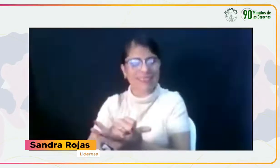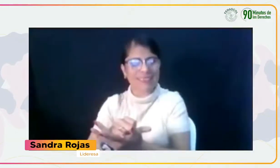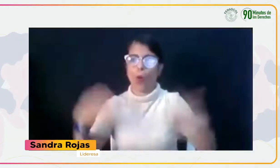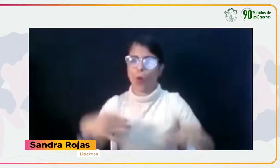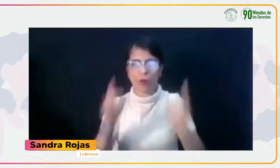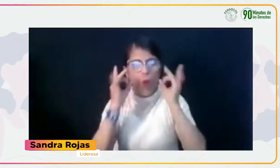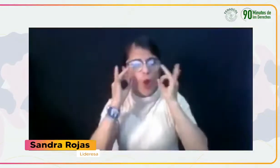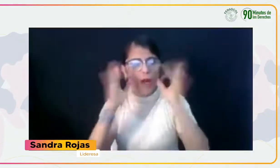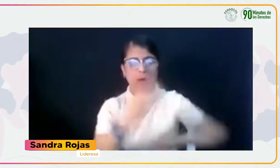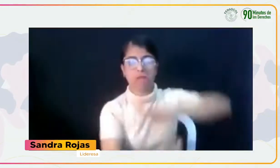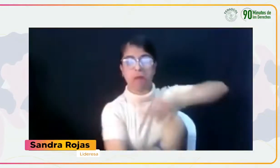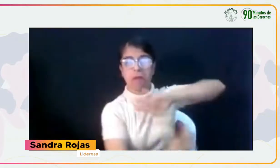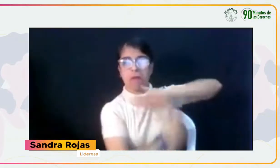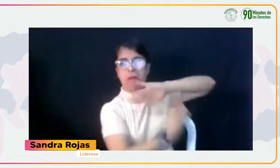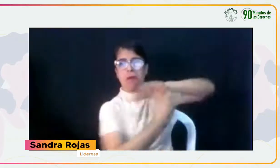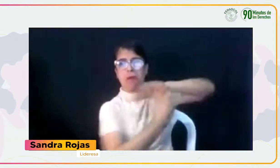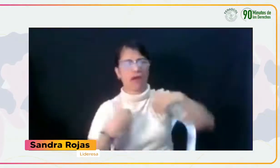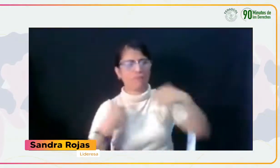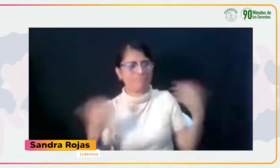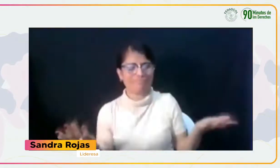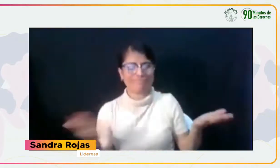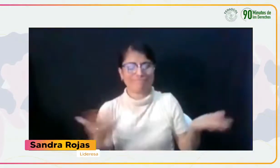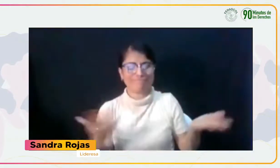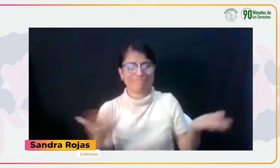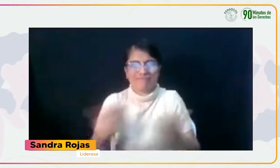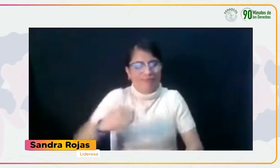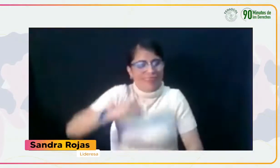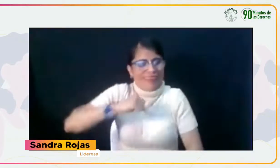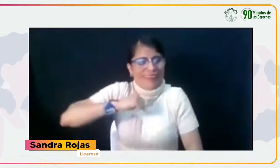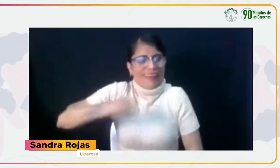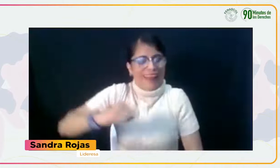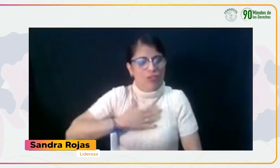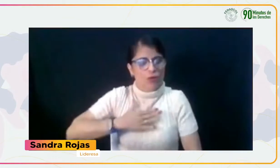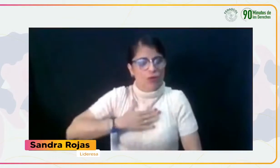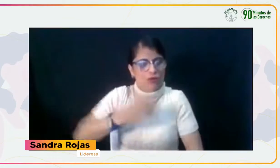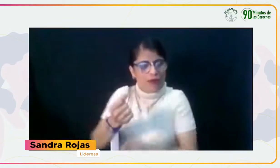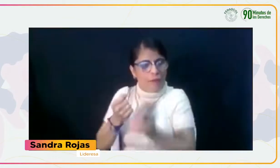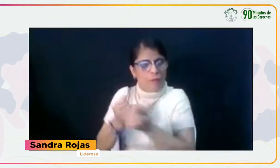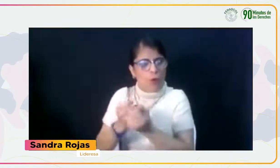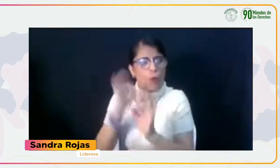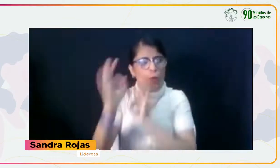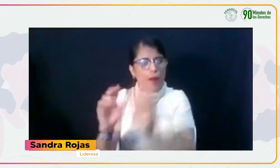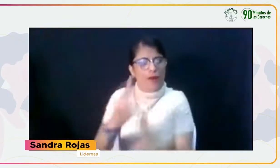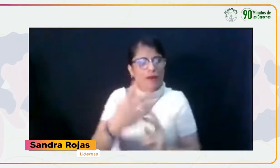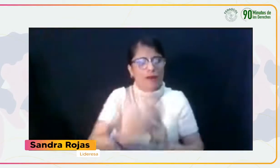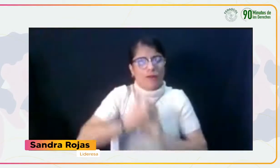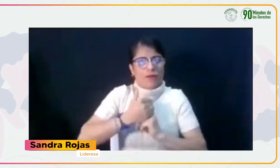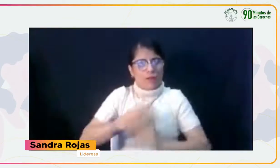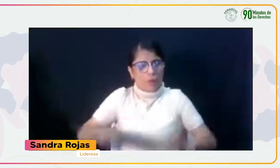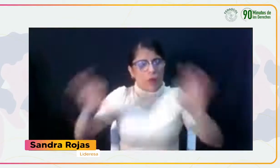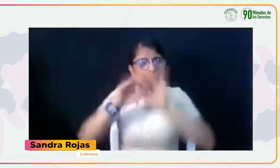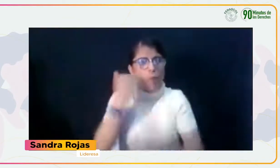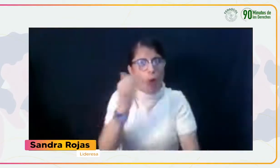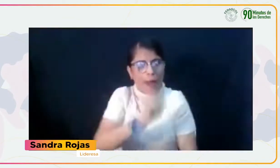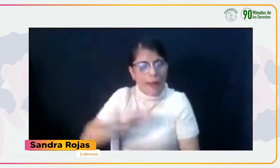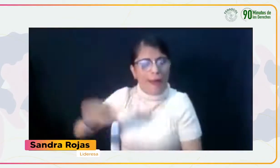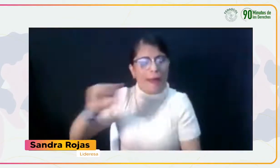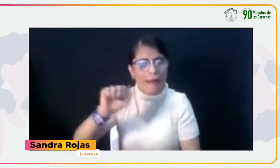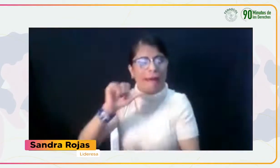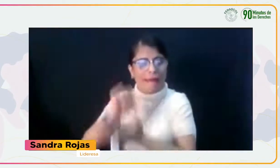pero es necesario también denunciar y es algo muy horrible. Yo he recibido también estas amenazas, es una situación que he vivido, pero yo estoy